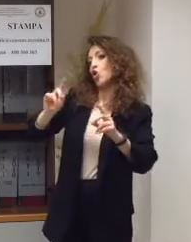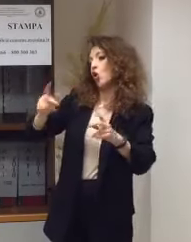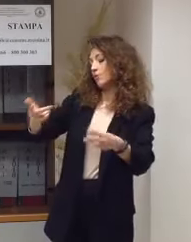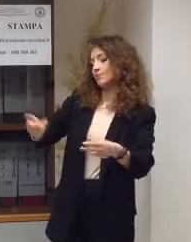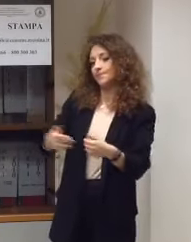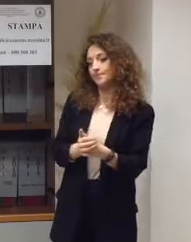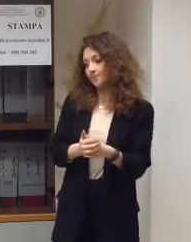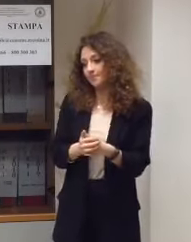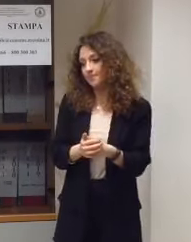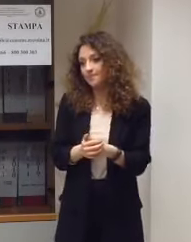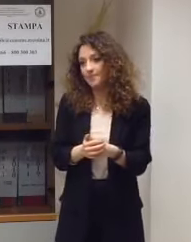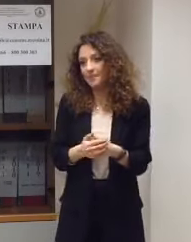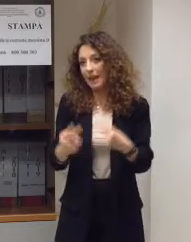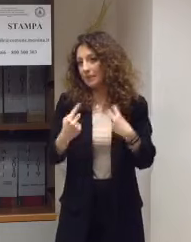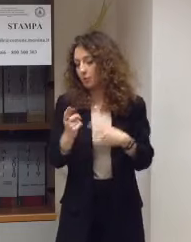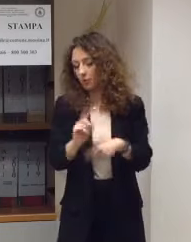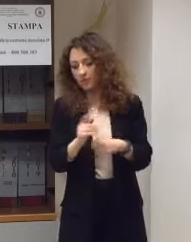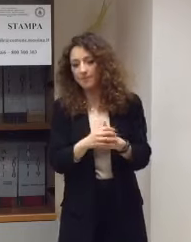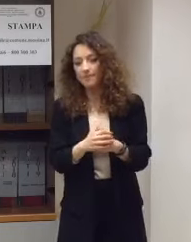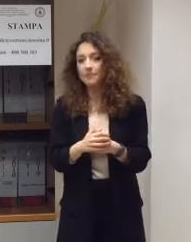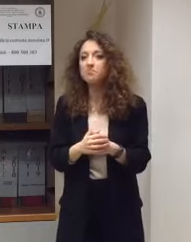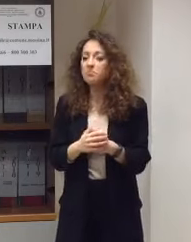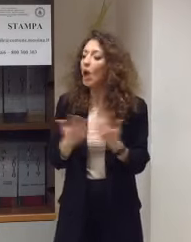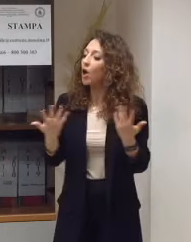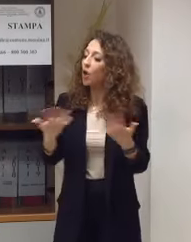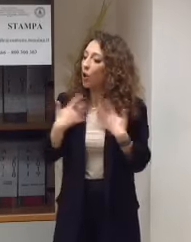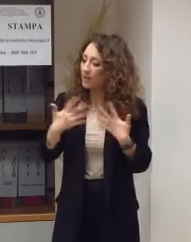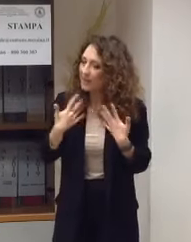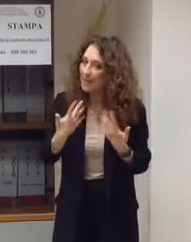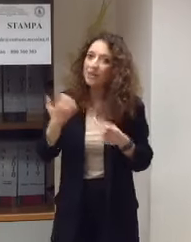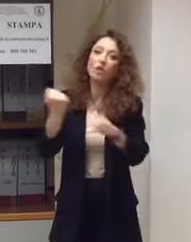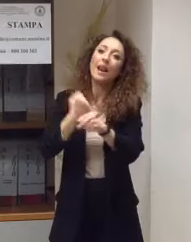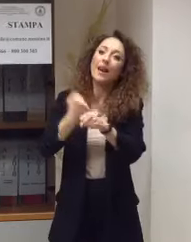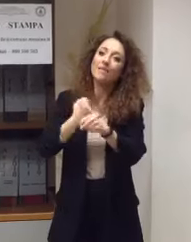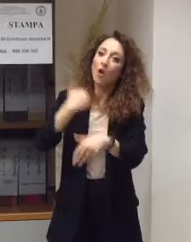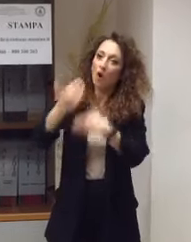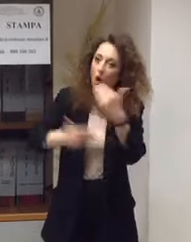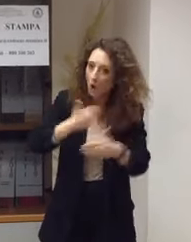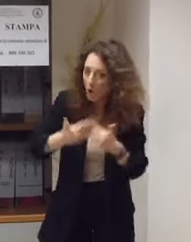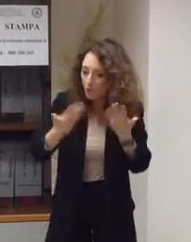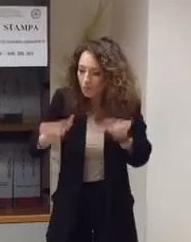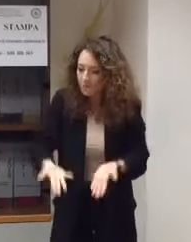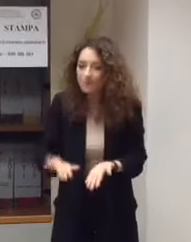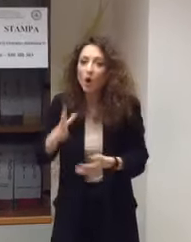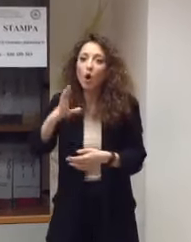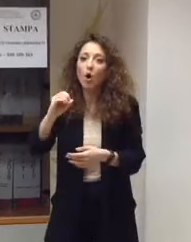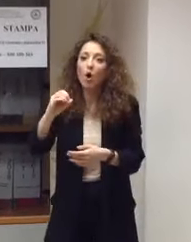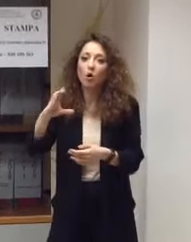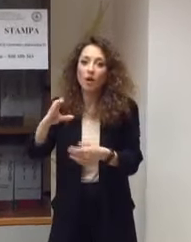avuto, è stato contento dell'attività che si sta svolgendo qui al COC, ha